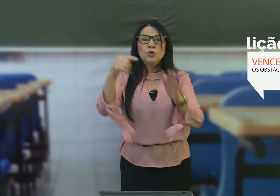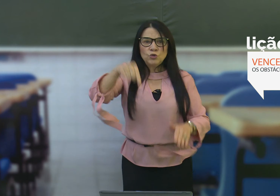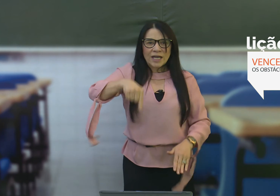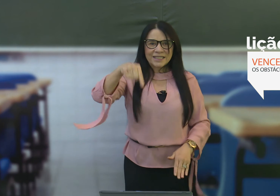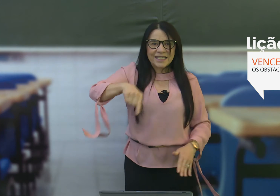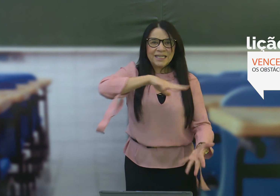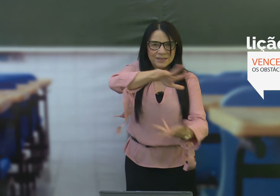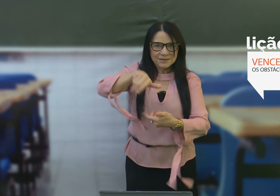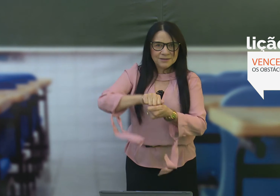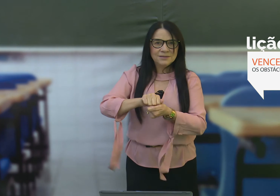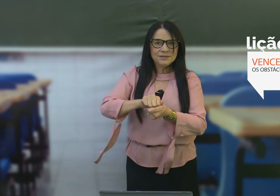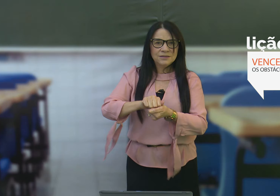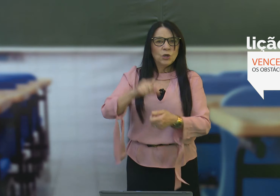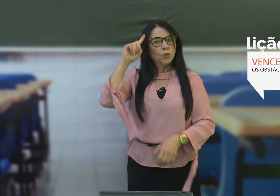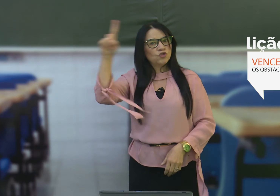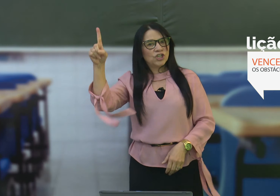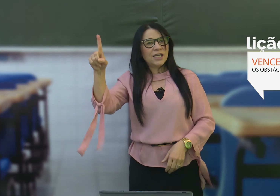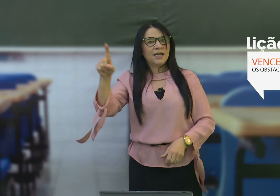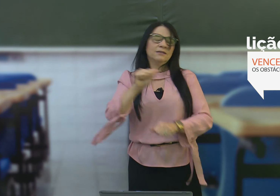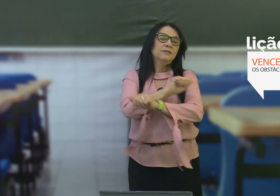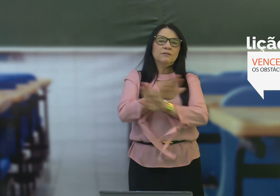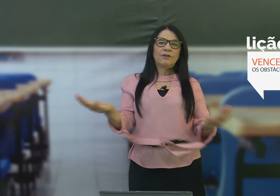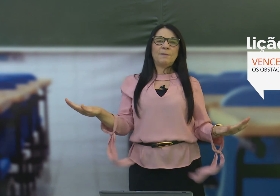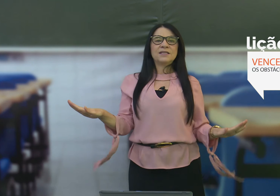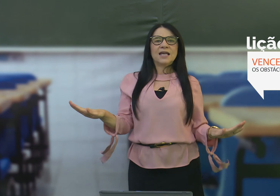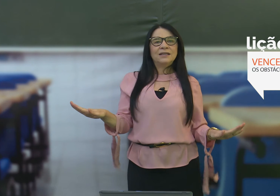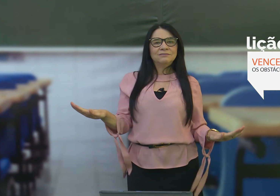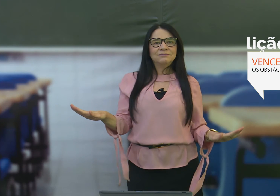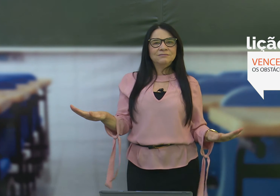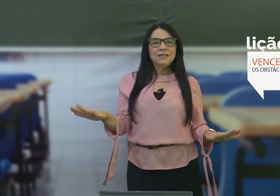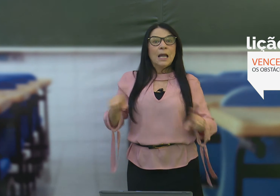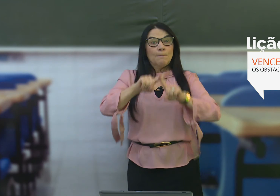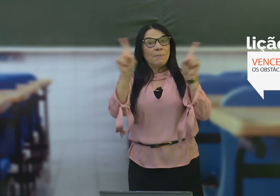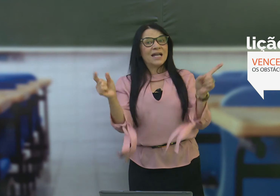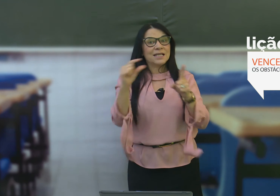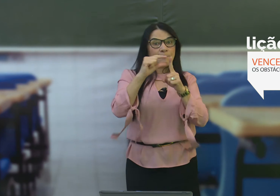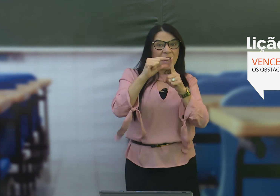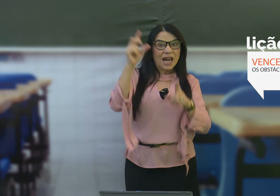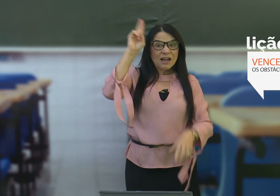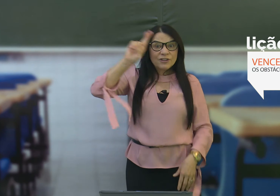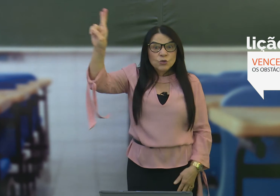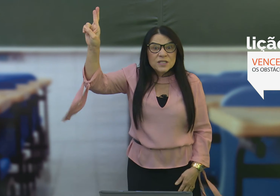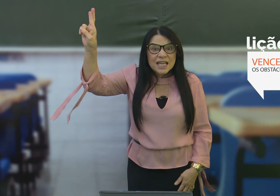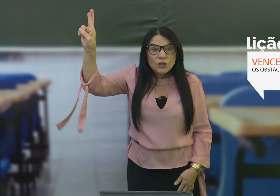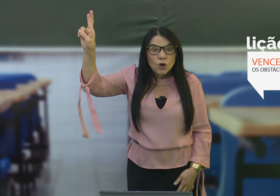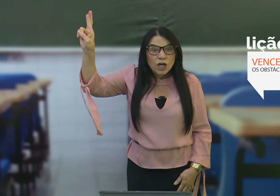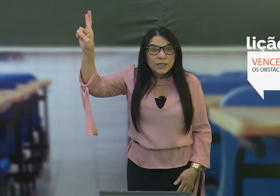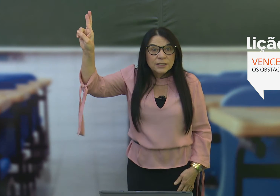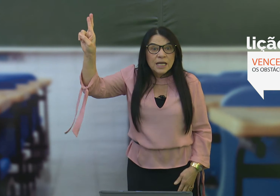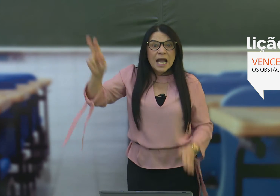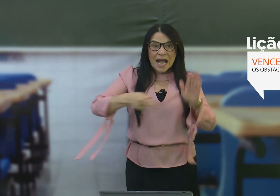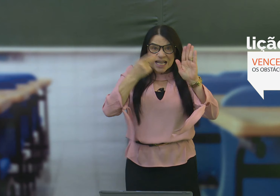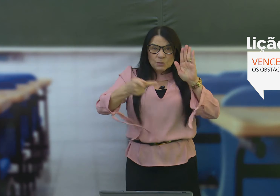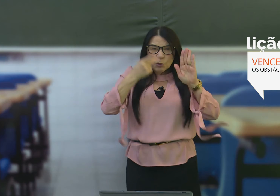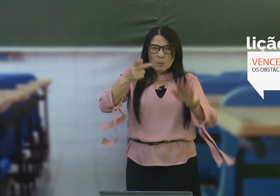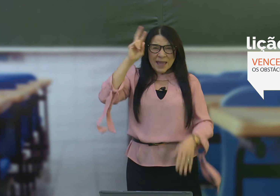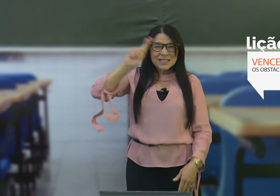Tudo aqui, um dia, vai passar. Mas a palavra do Senhor, as promessas